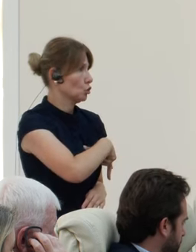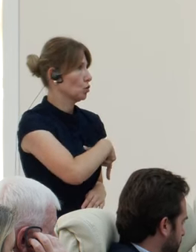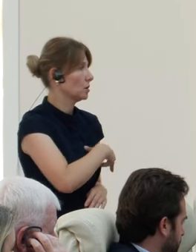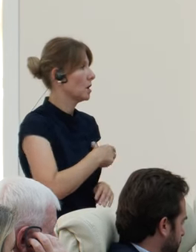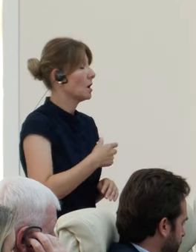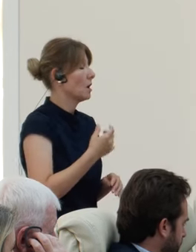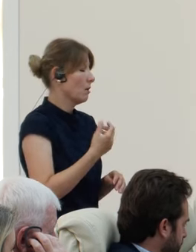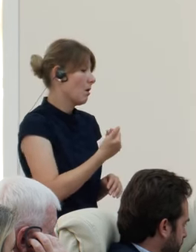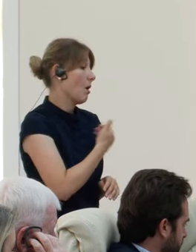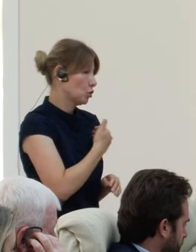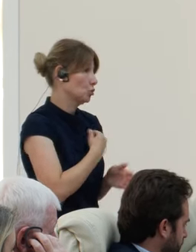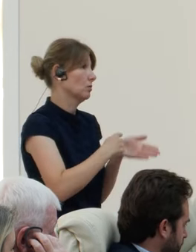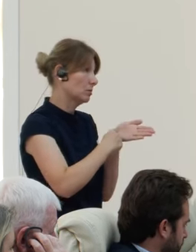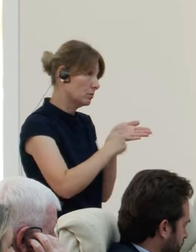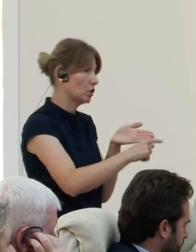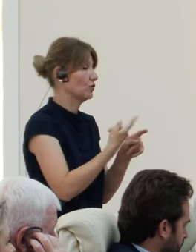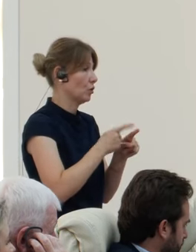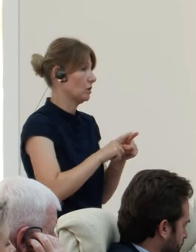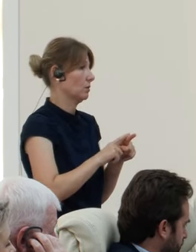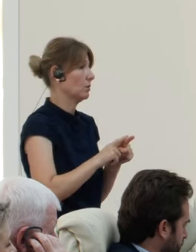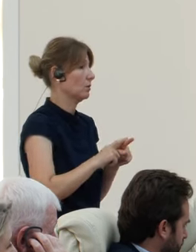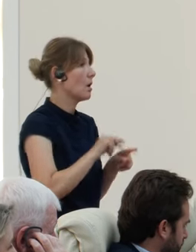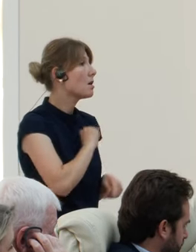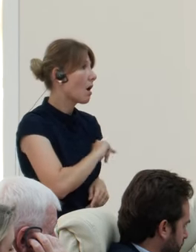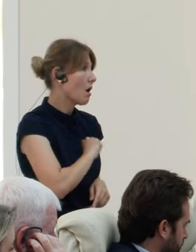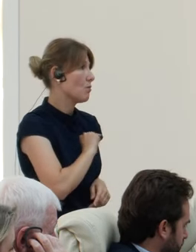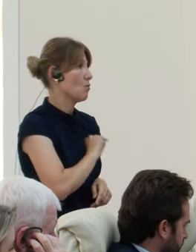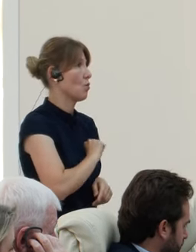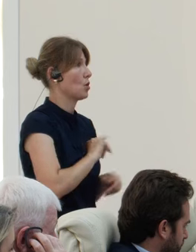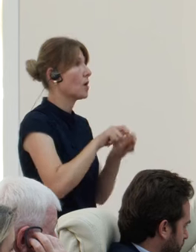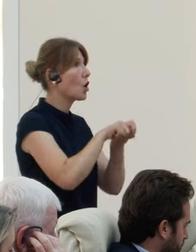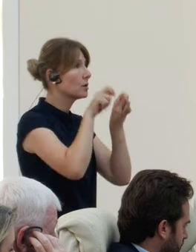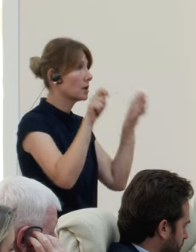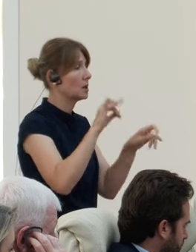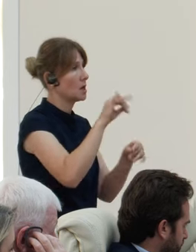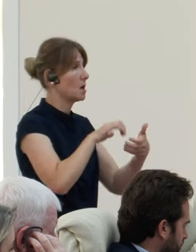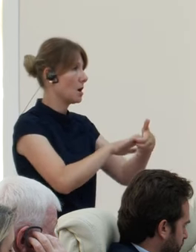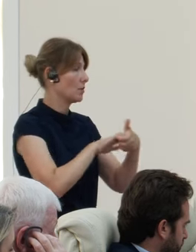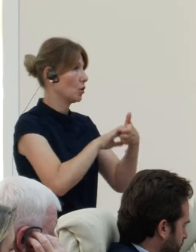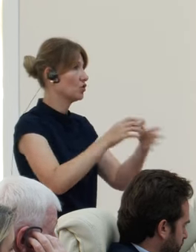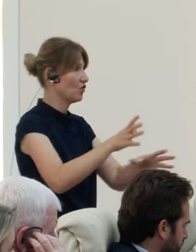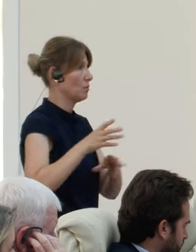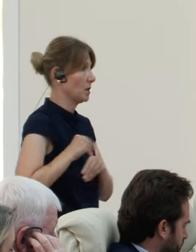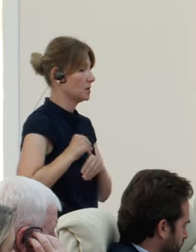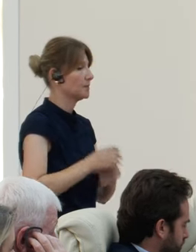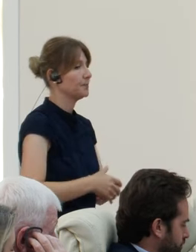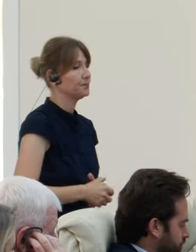precizez acest lucru și încă o dată să mulțumesc pentru deschiderea și colaborarea pe care am avut-o.